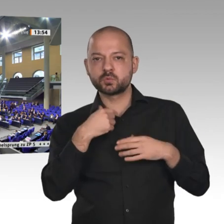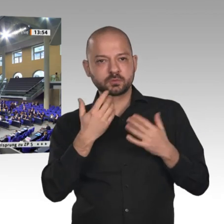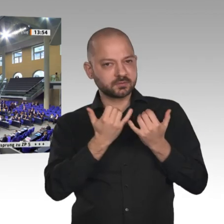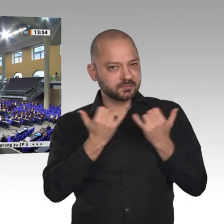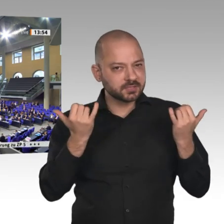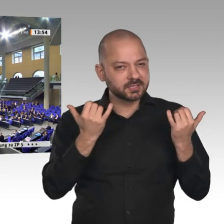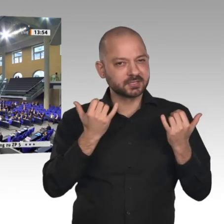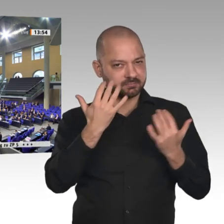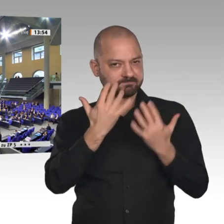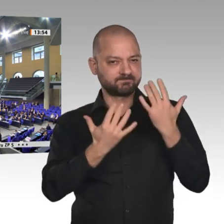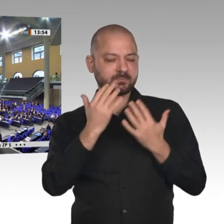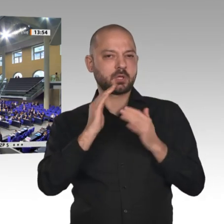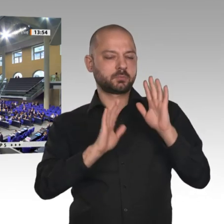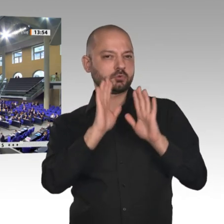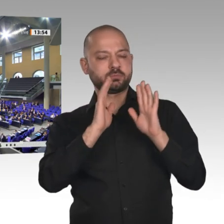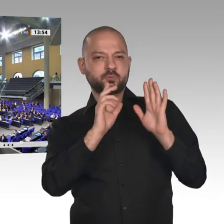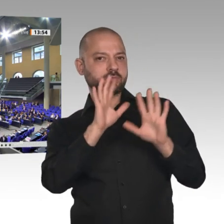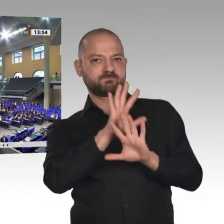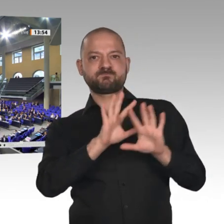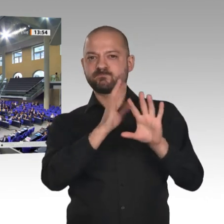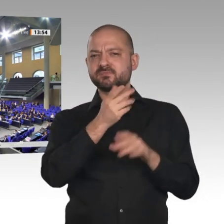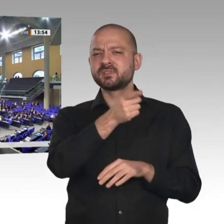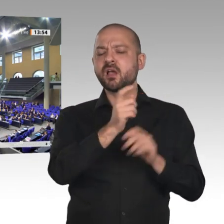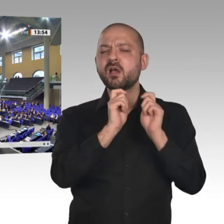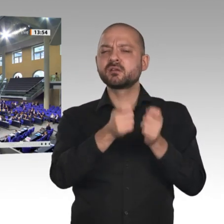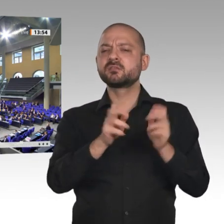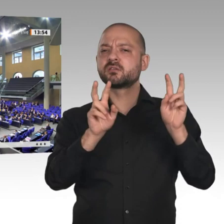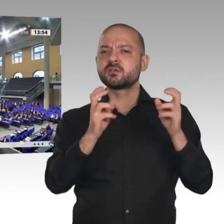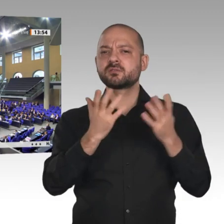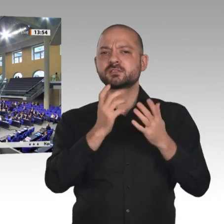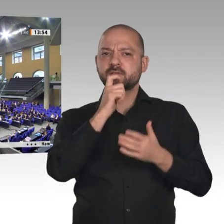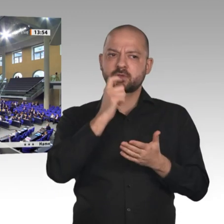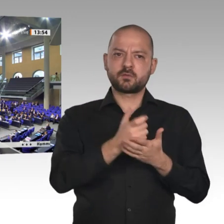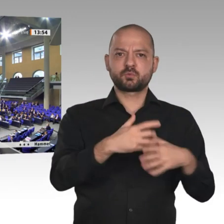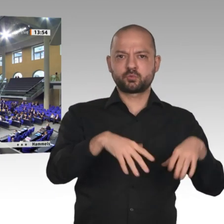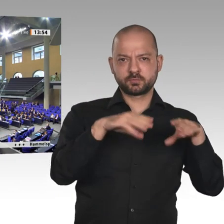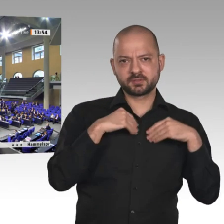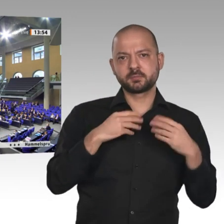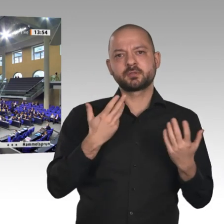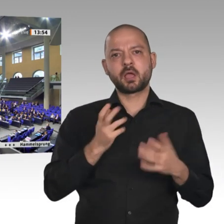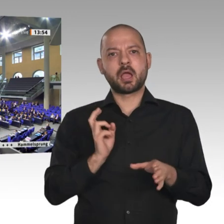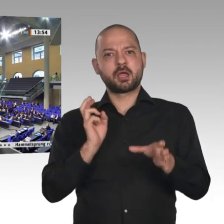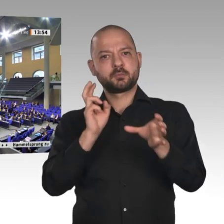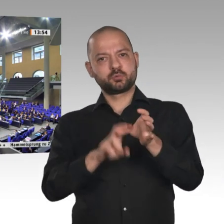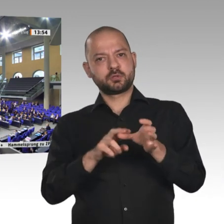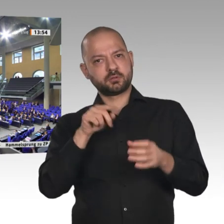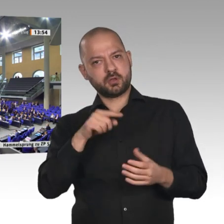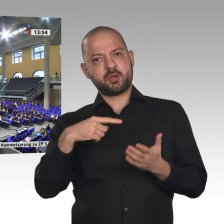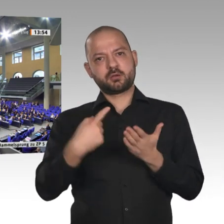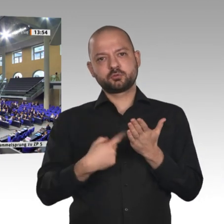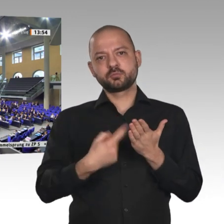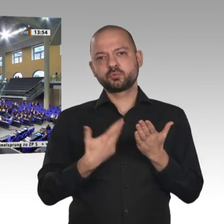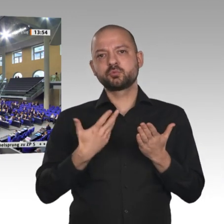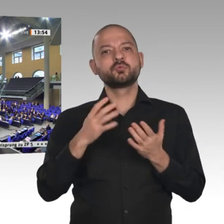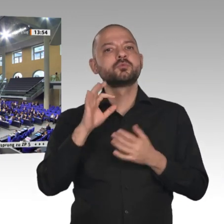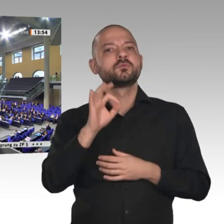der Fraktion Bündnis 90 Die Grünen mit dem Titel Verantwortung übernehmen,